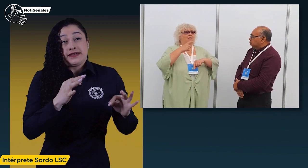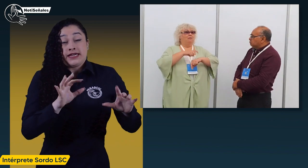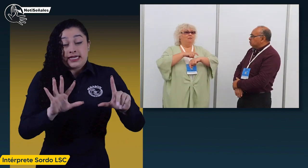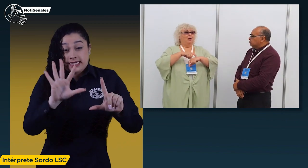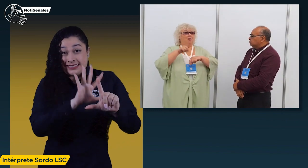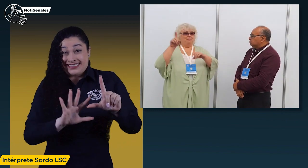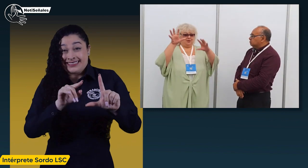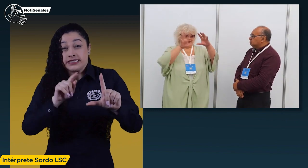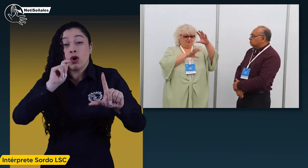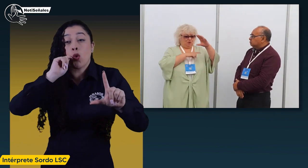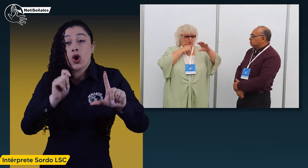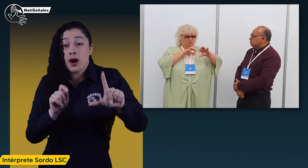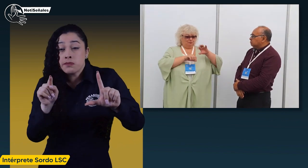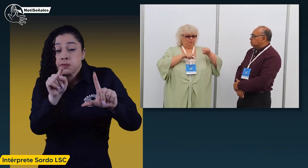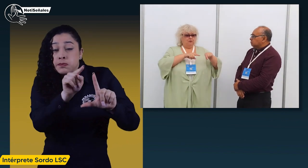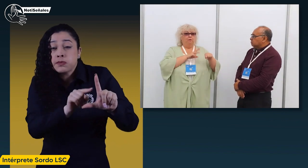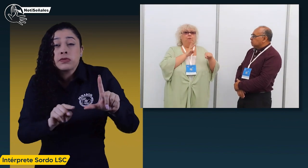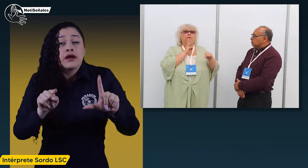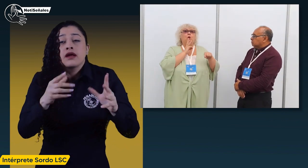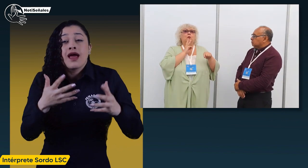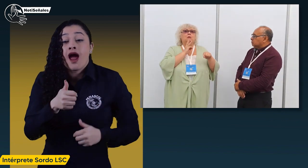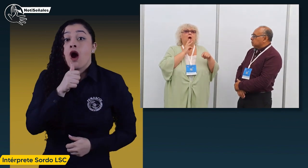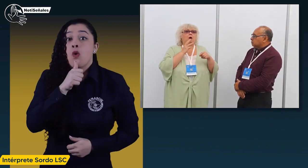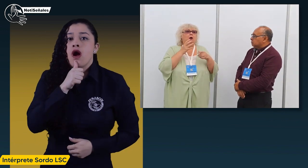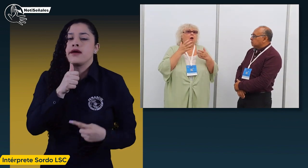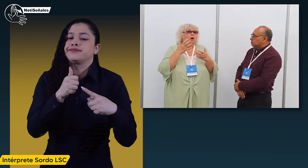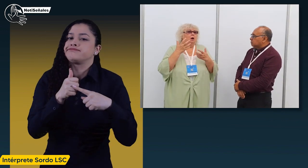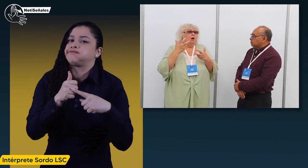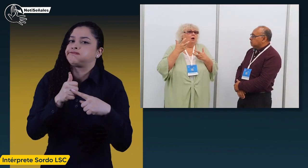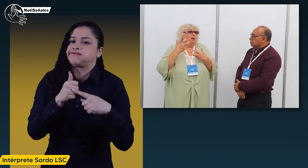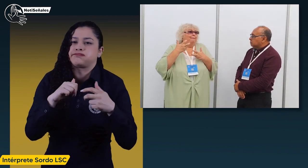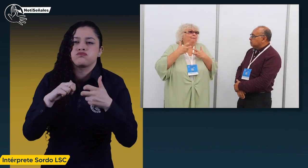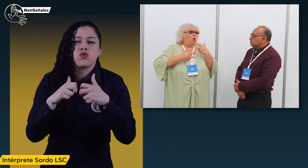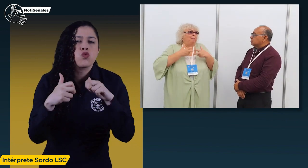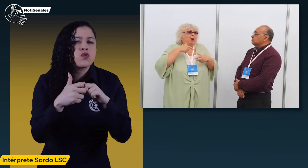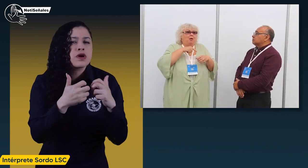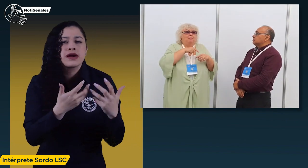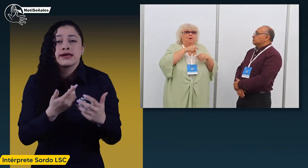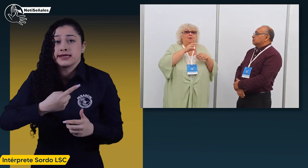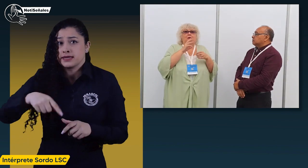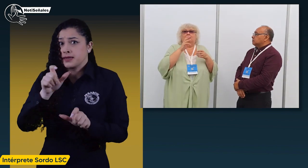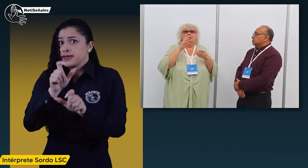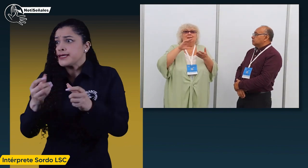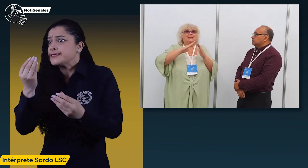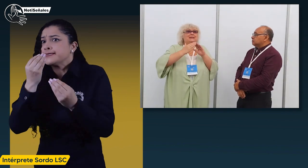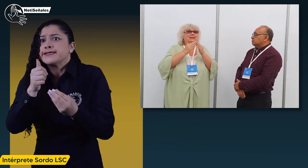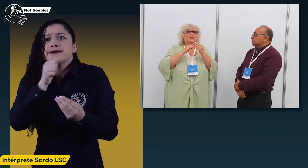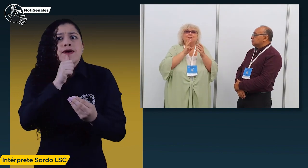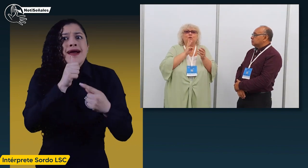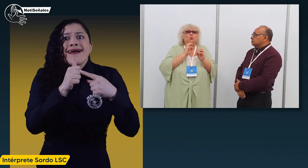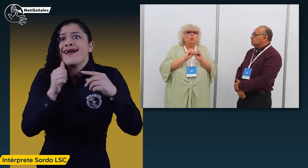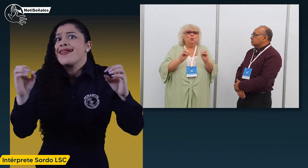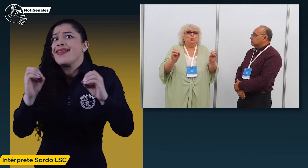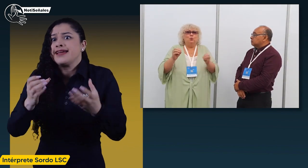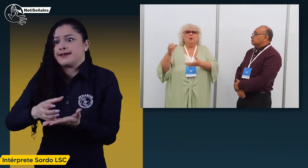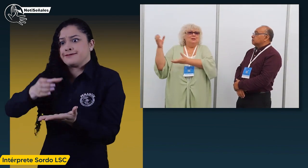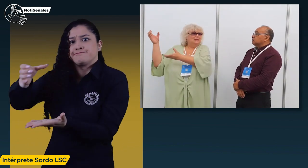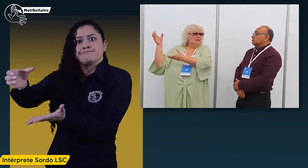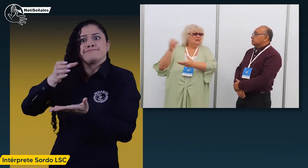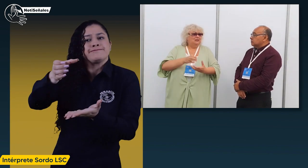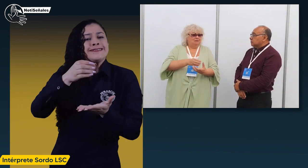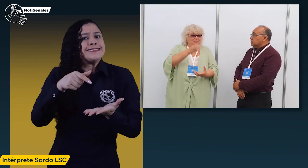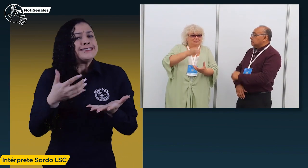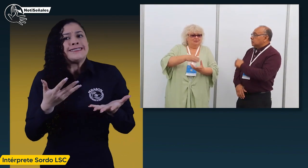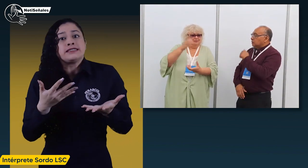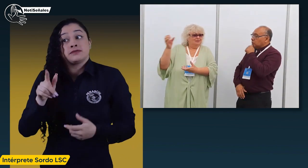desde el conflicto en nuestro territorio la falta de agua potable es un problema dependemos del agua embotellada el